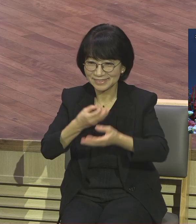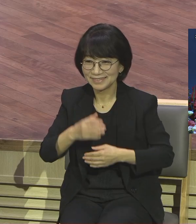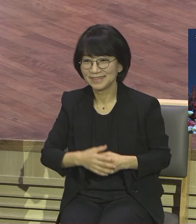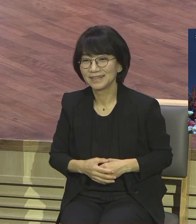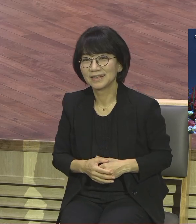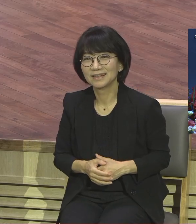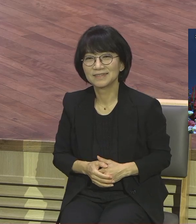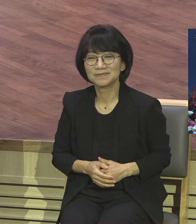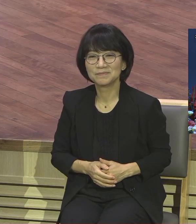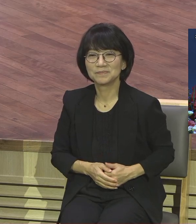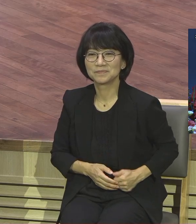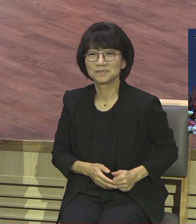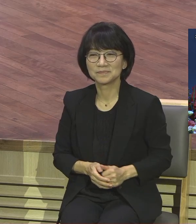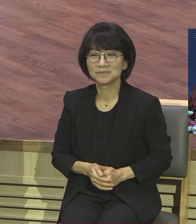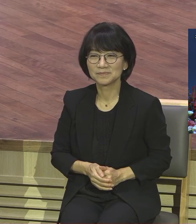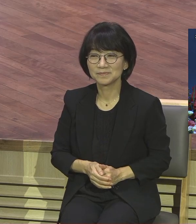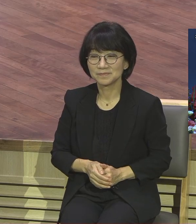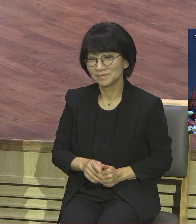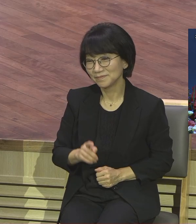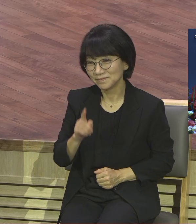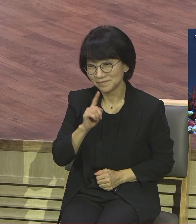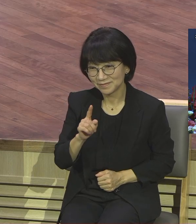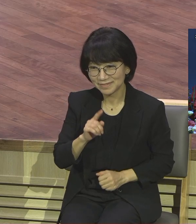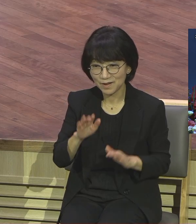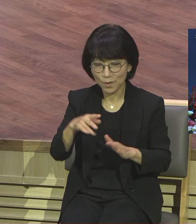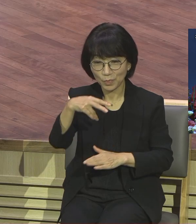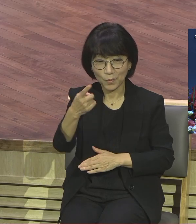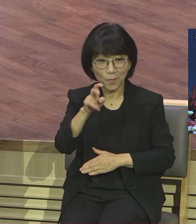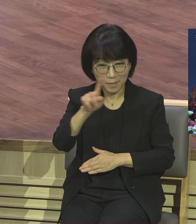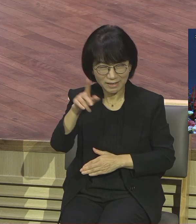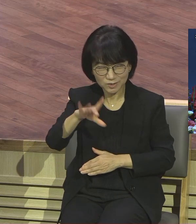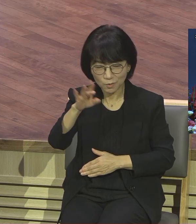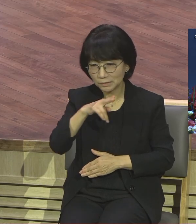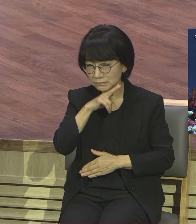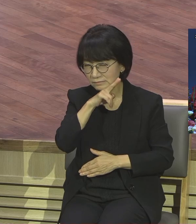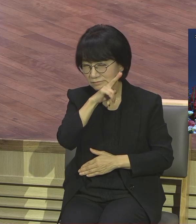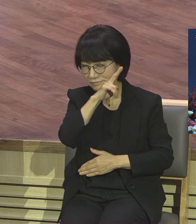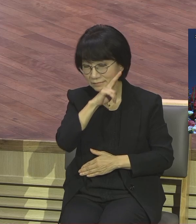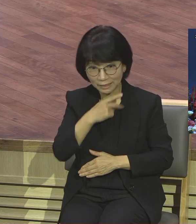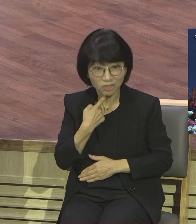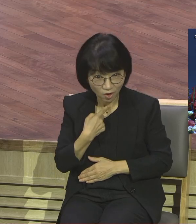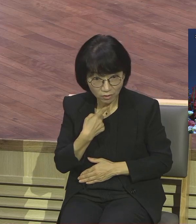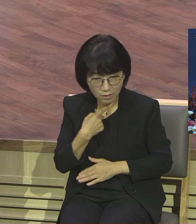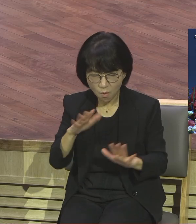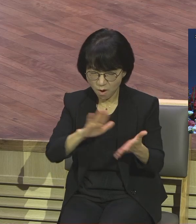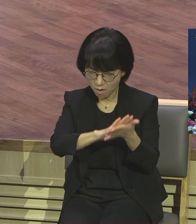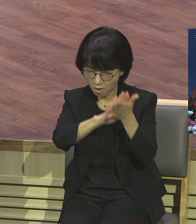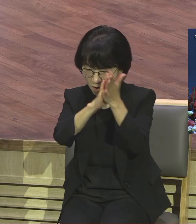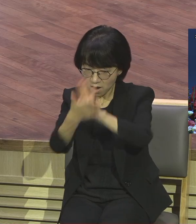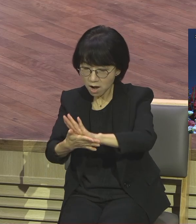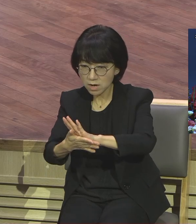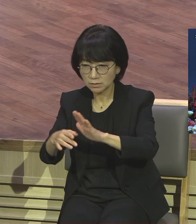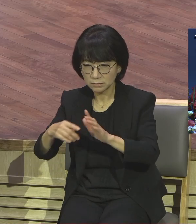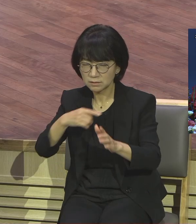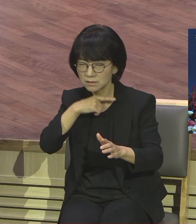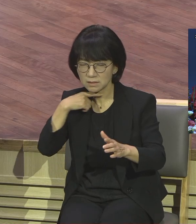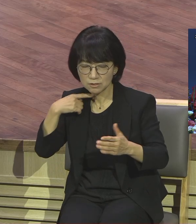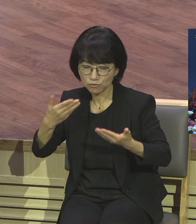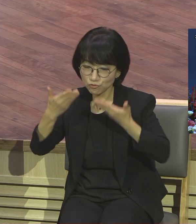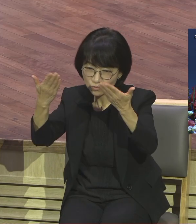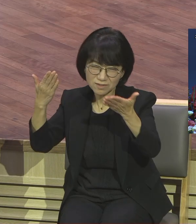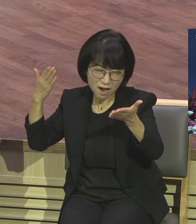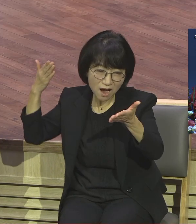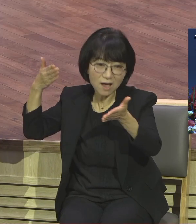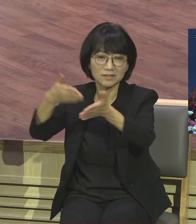하나님이십니다. 놀라운 것은요, 이랬던 이 도마가 순교의 자리까지 갑니다. 영적인 한